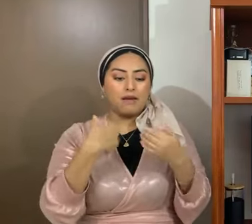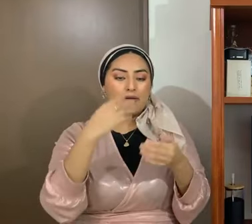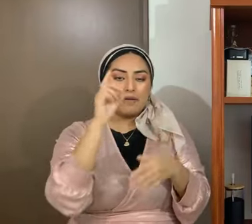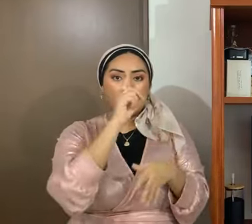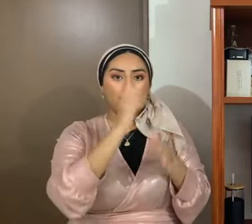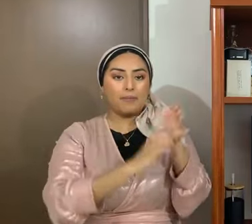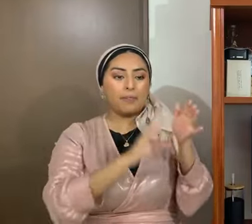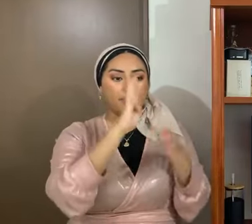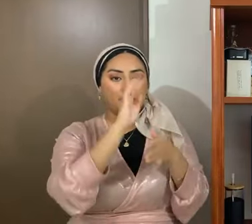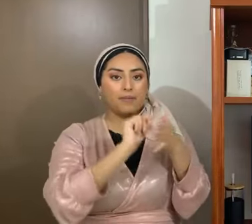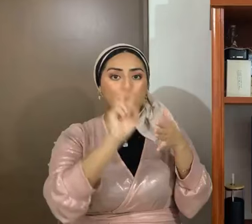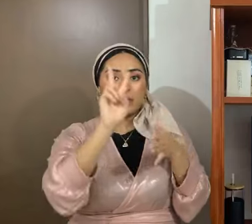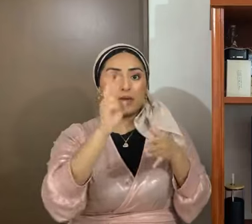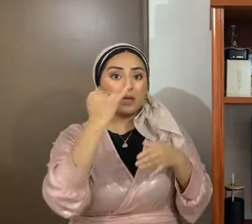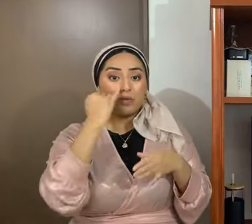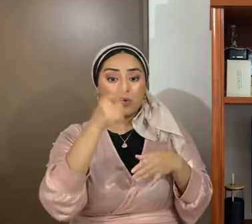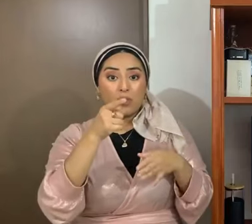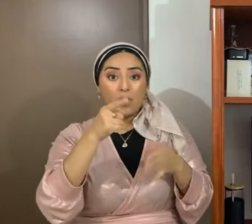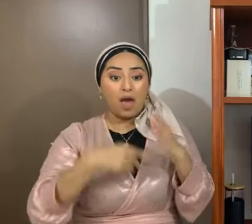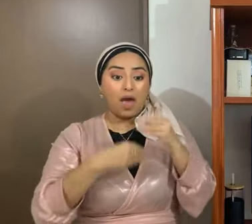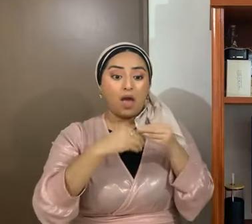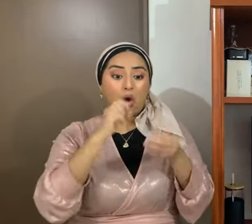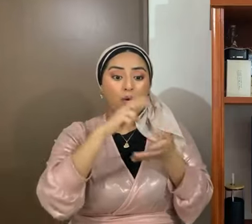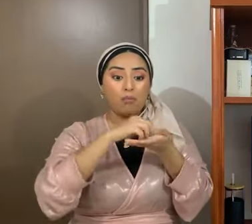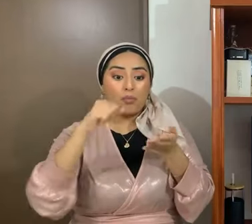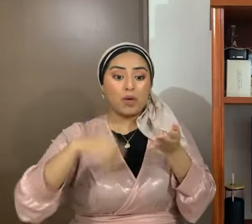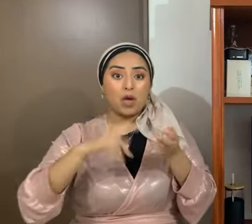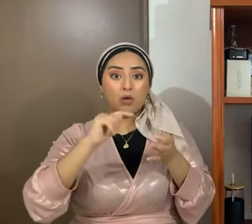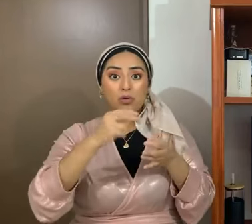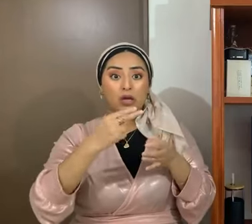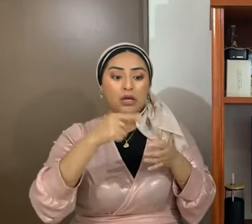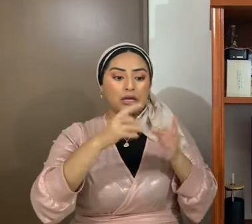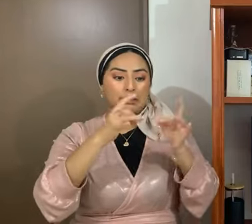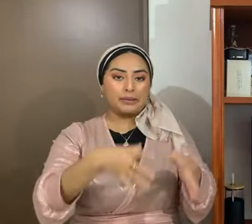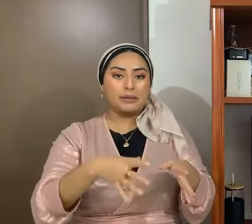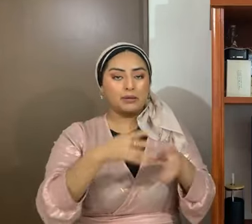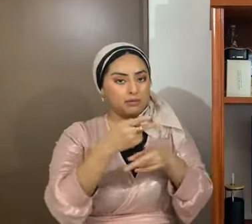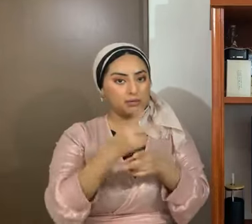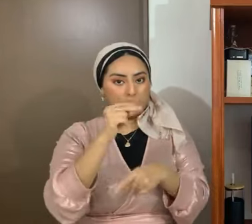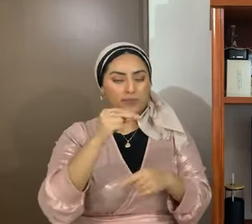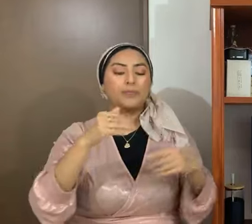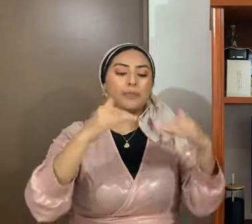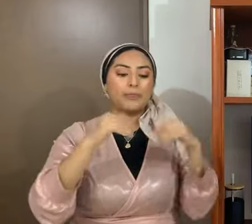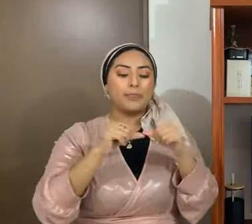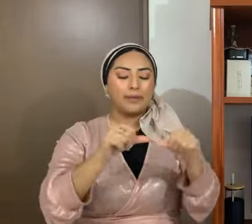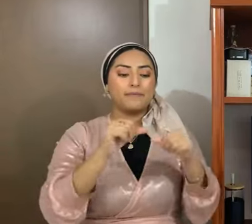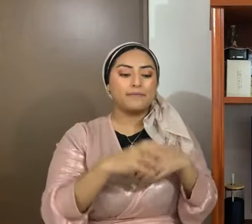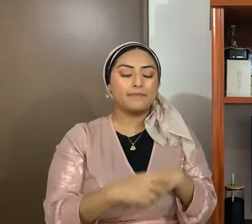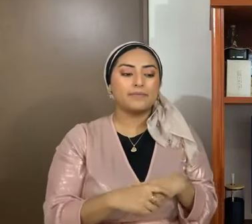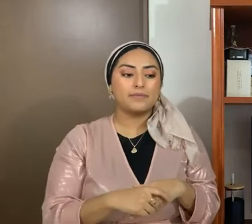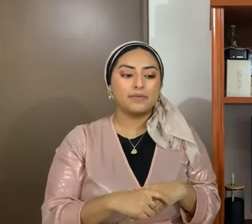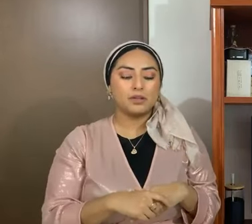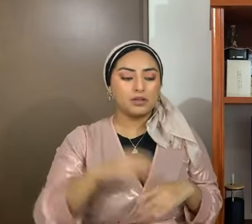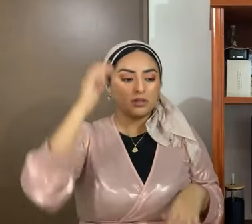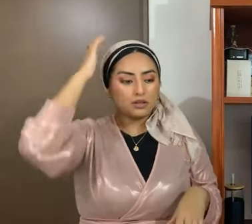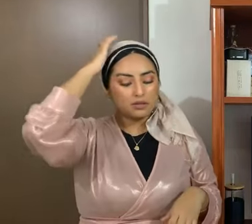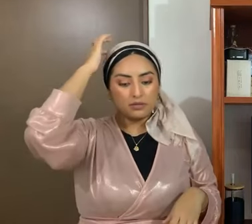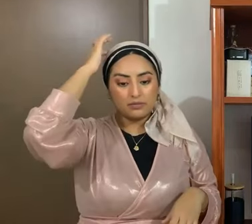Deuteronomio 4, verso 2. Todo aquel que le agrega o le quita la Torá tiene maldición. Bueno, sigamos entonces, amados aquí.